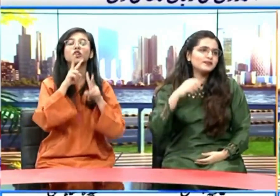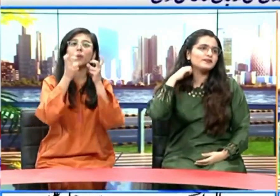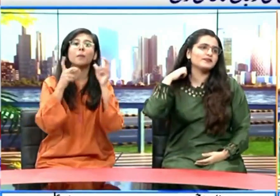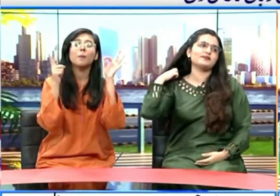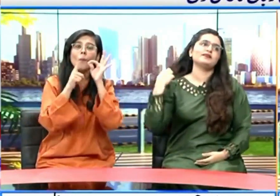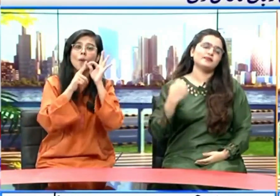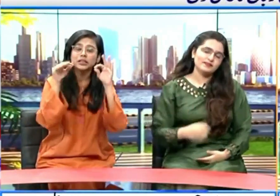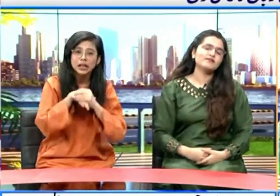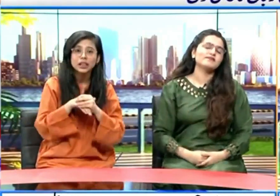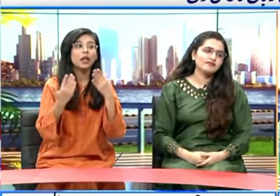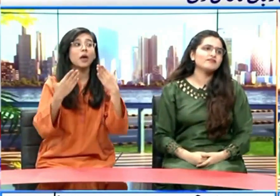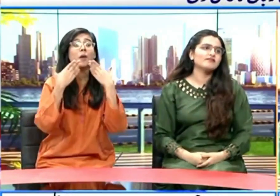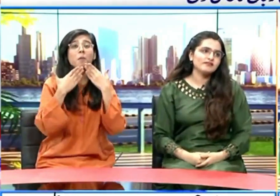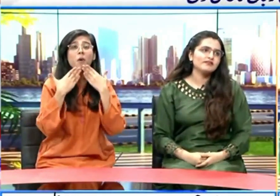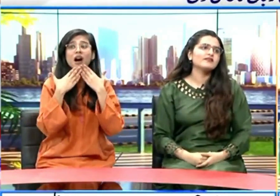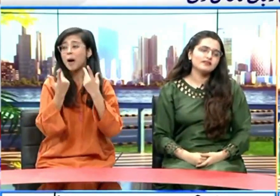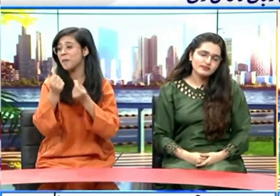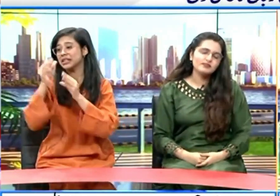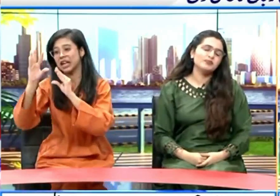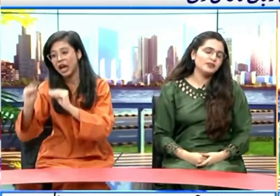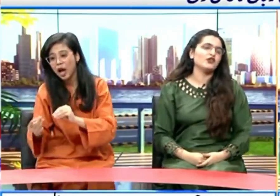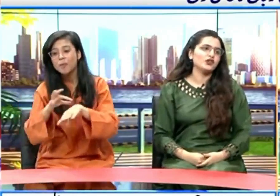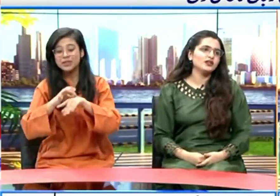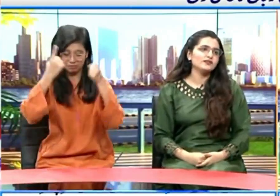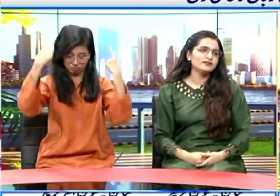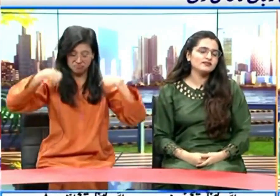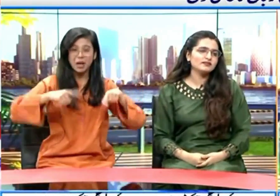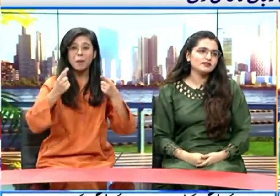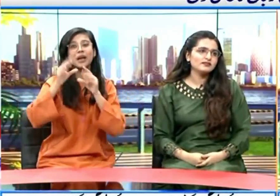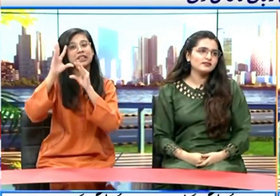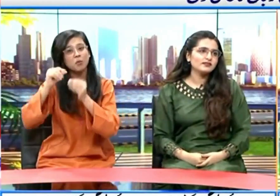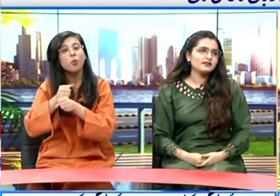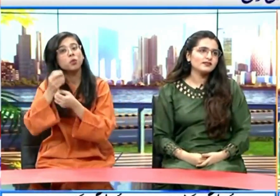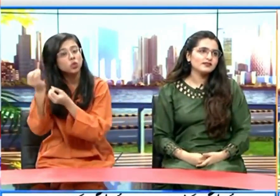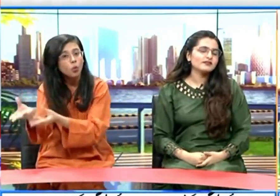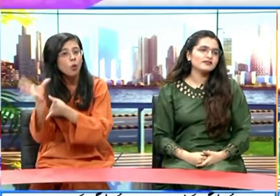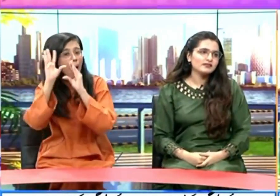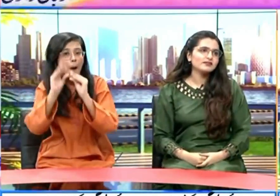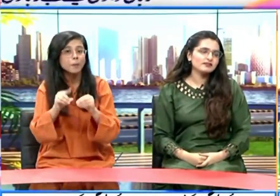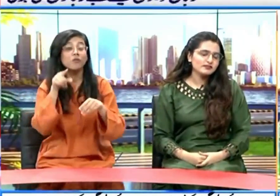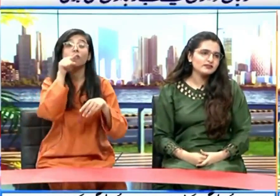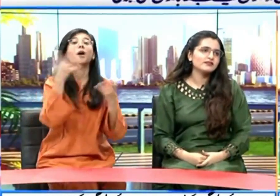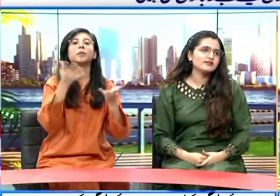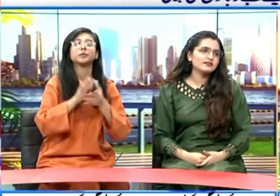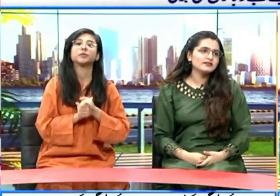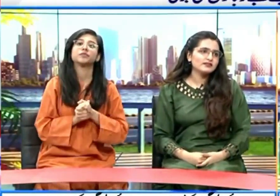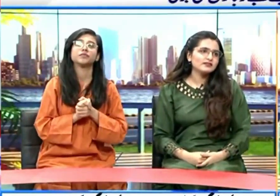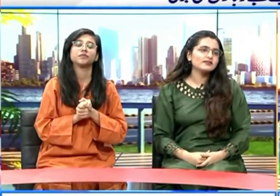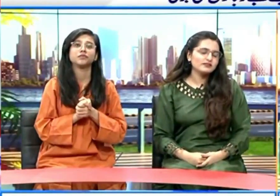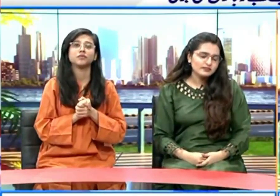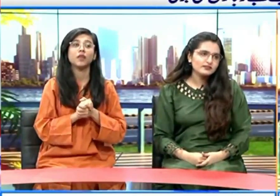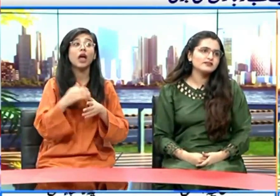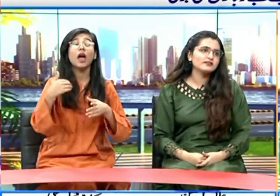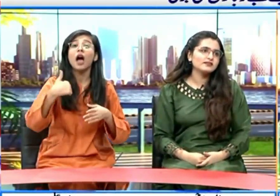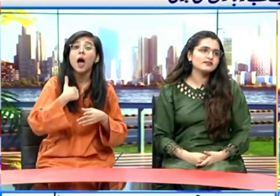پر ایجوکیشن کا بجٹ اور ہیلتھ کا بجٹ نہ ہونے کے برابر ہے, کم خرچ کیا جاتا ہے, وہاں پر آپ یہ دیکھیے گا کہ کس طریقے سے